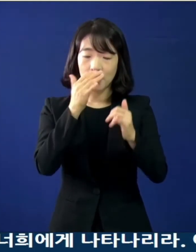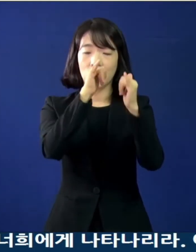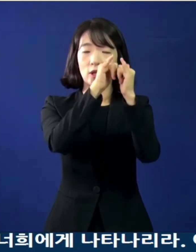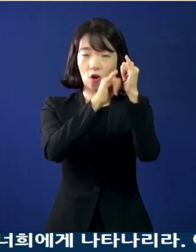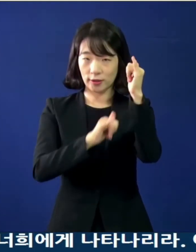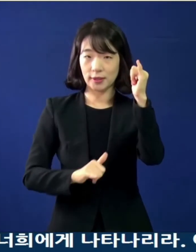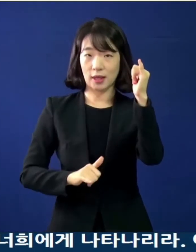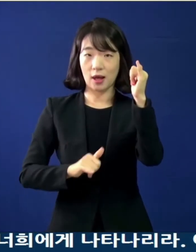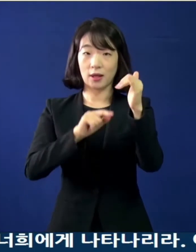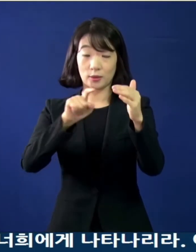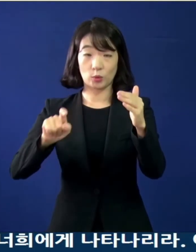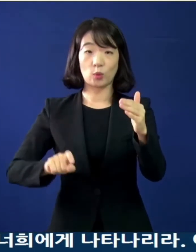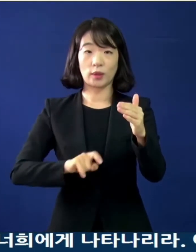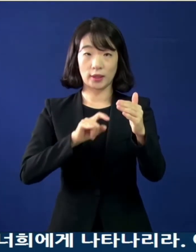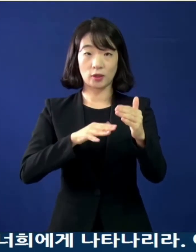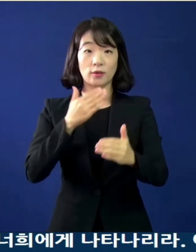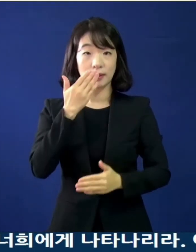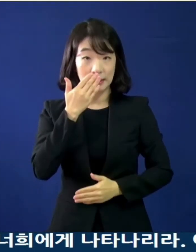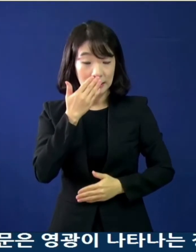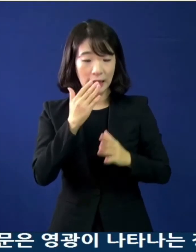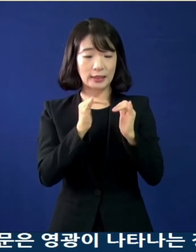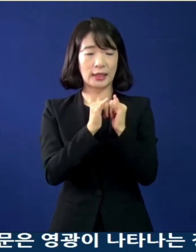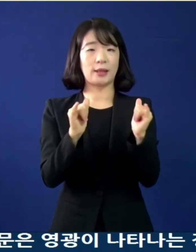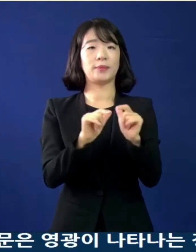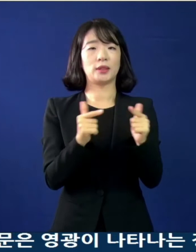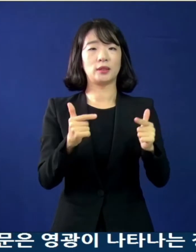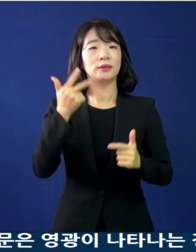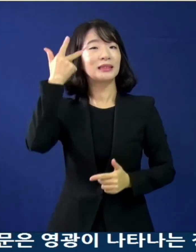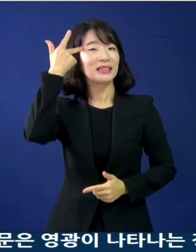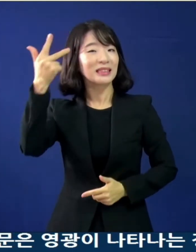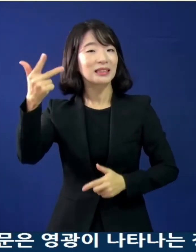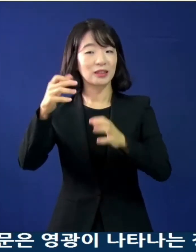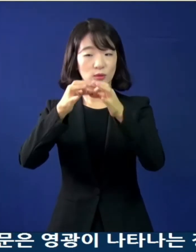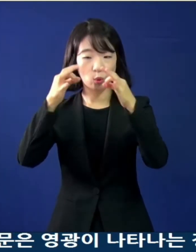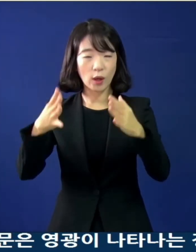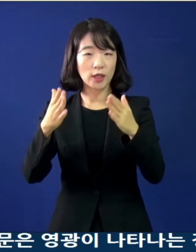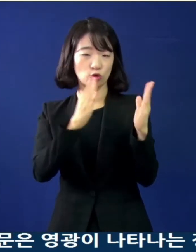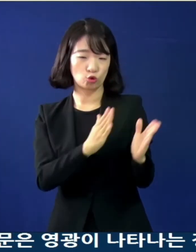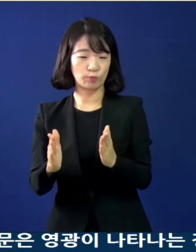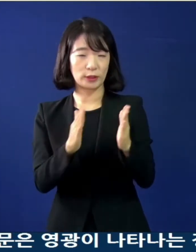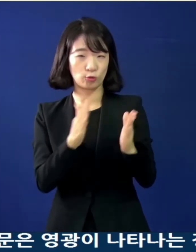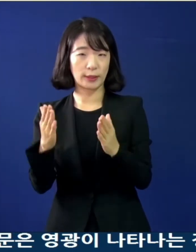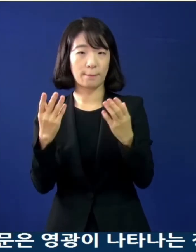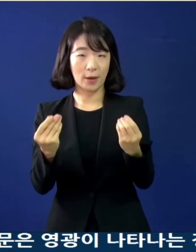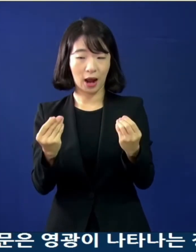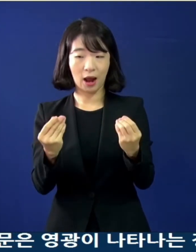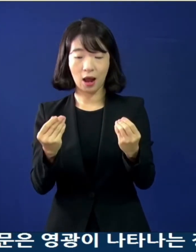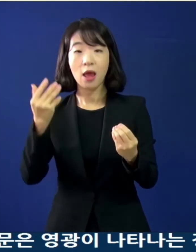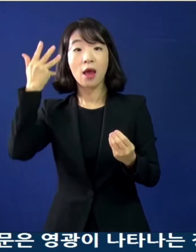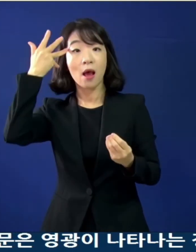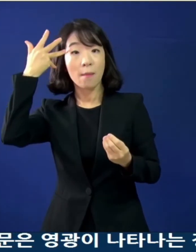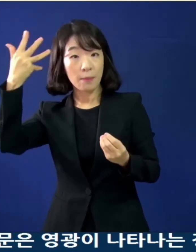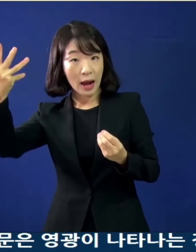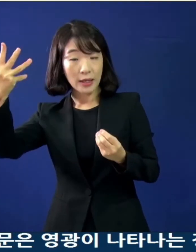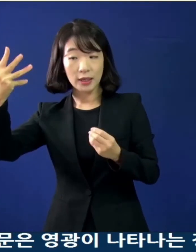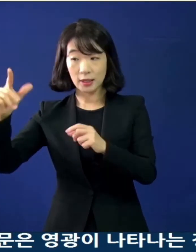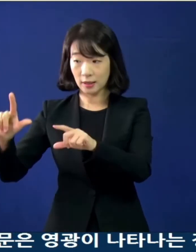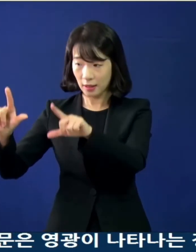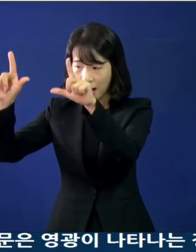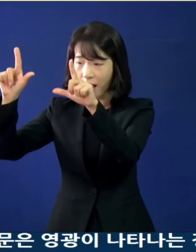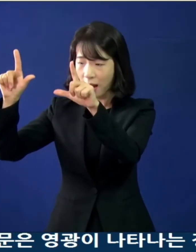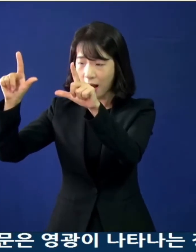이스라엘 사람들은 7일 동안 준비하고 8일째에 새로운